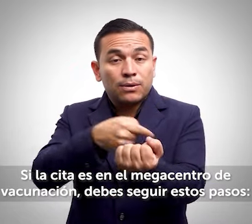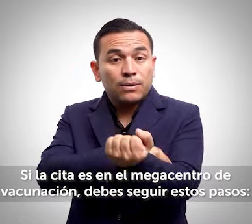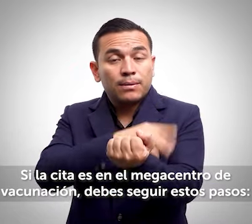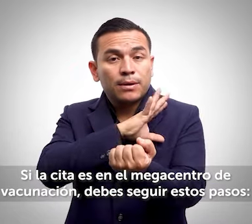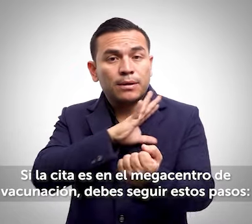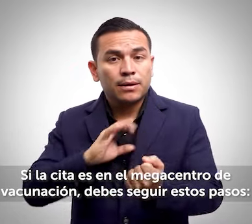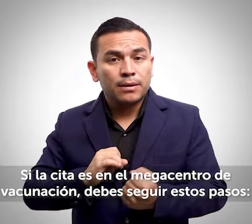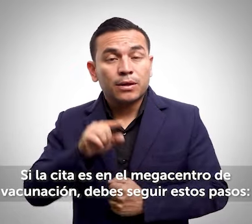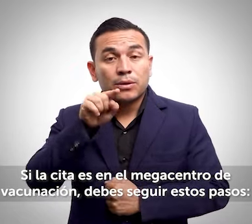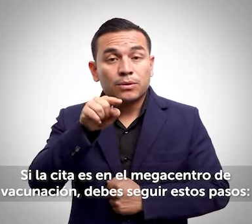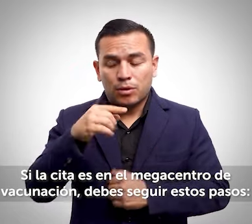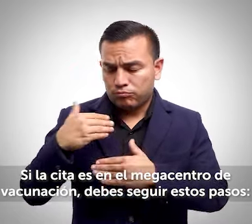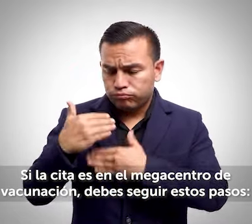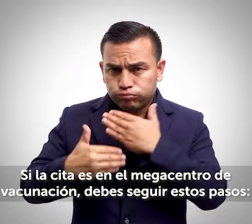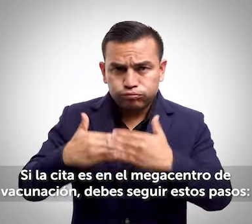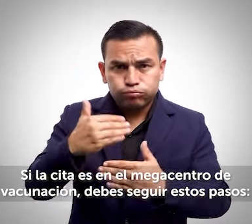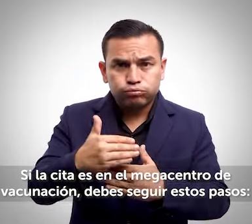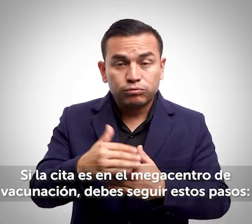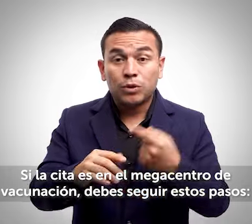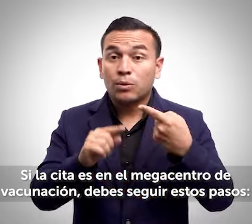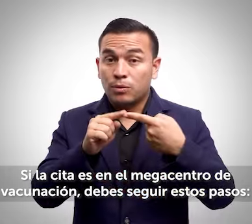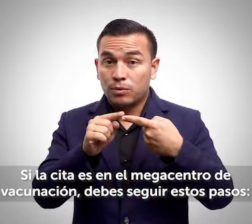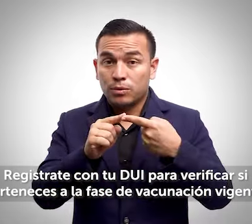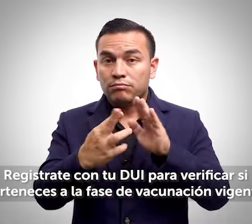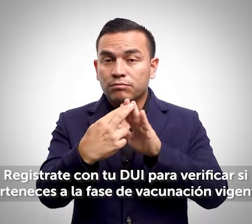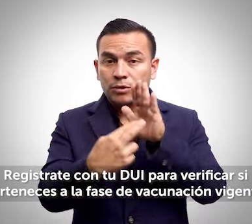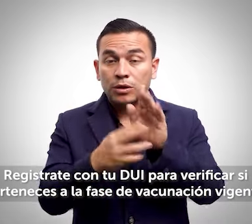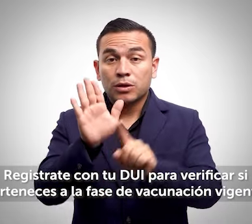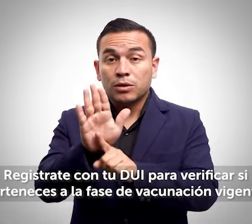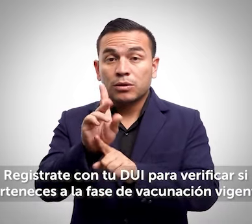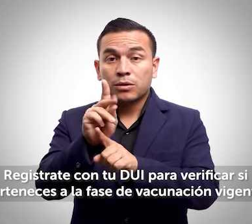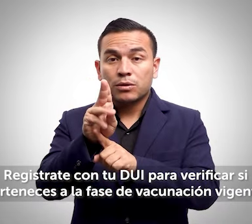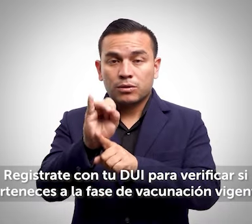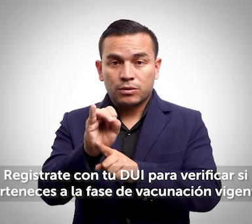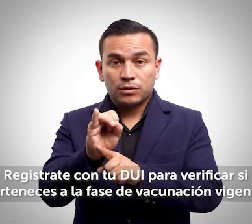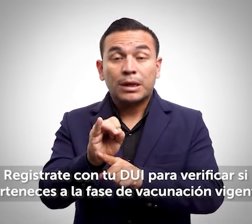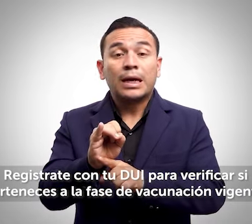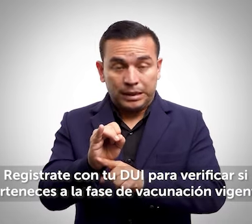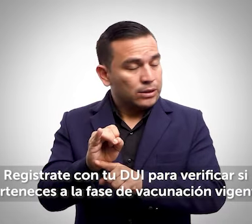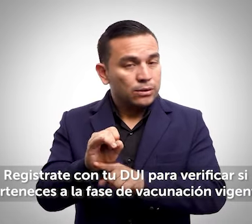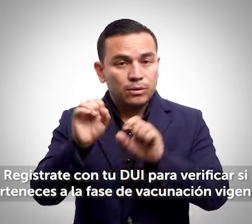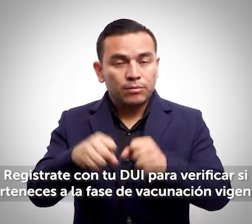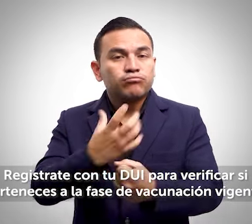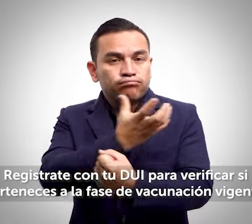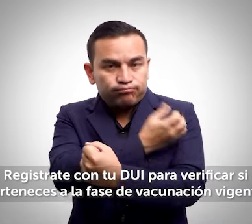el megacentro de vacunación, debes seguir estos pasos. Regístrate con tu DUI para verificar si perteneces a la fase